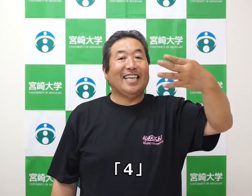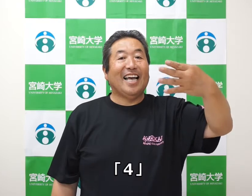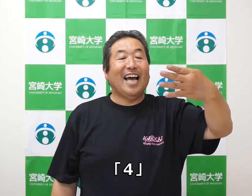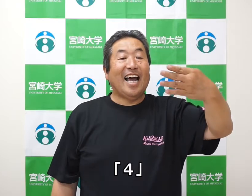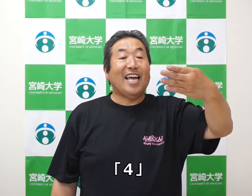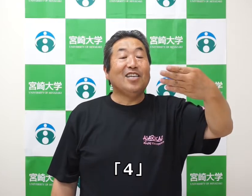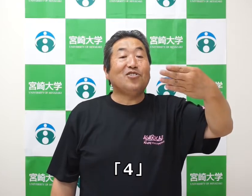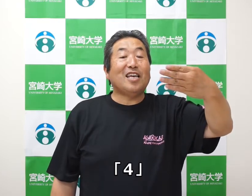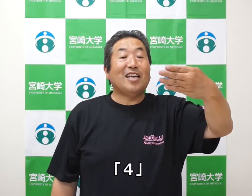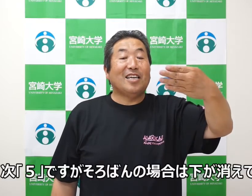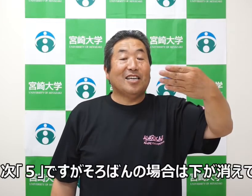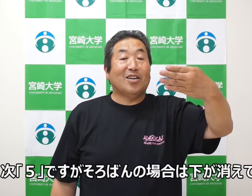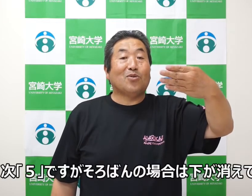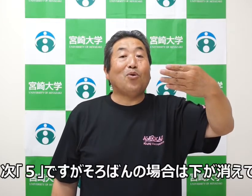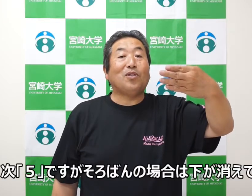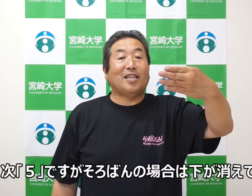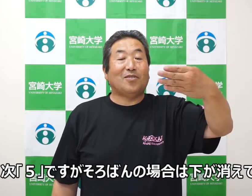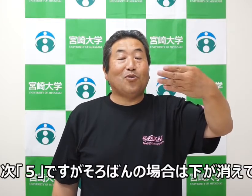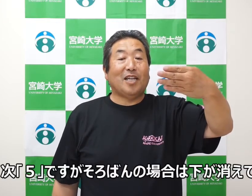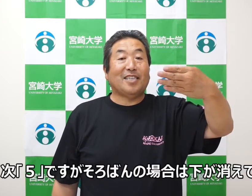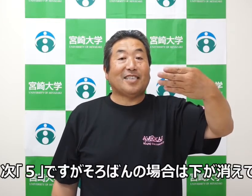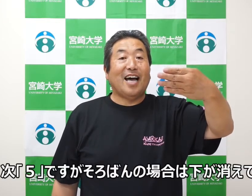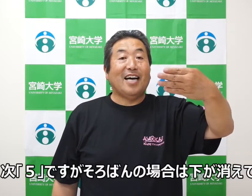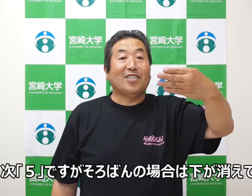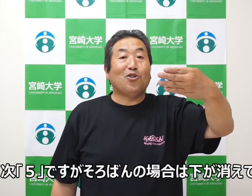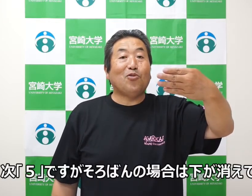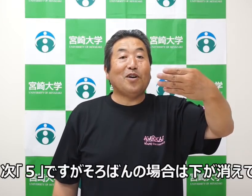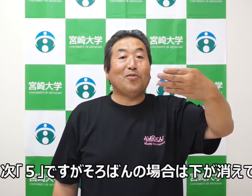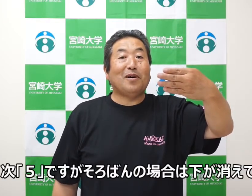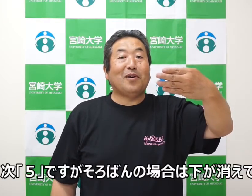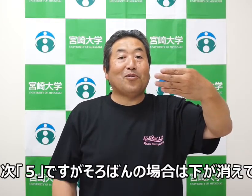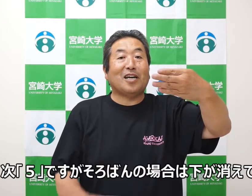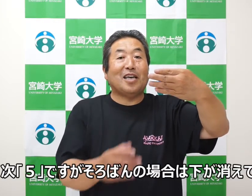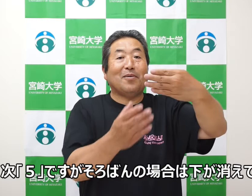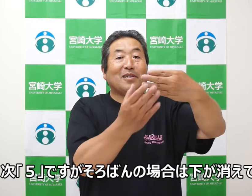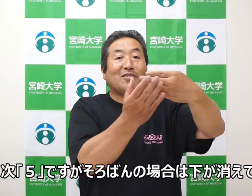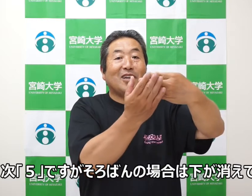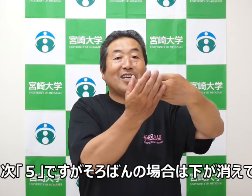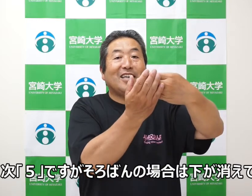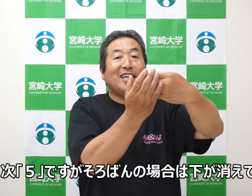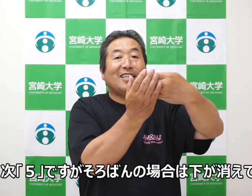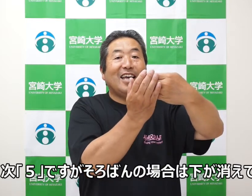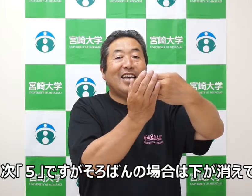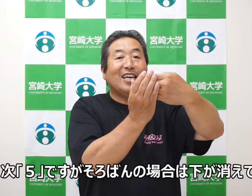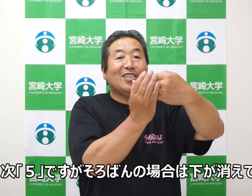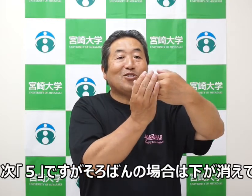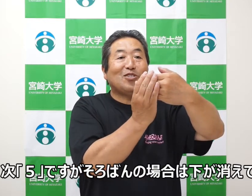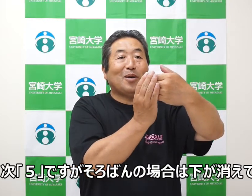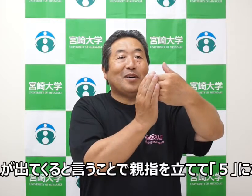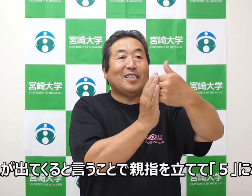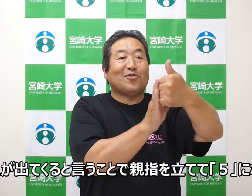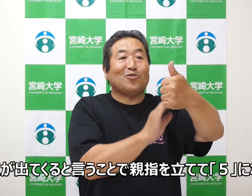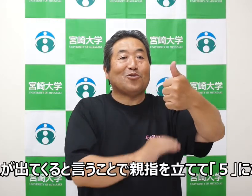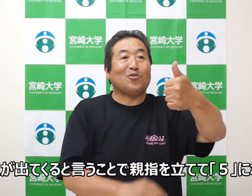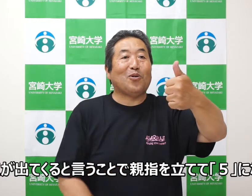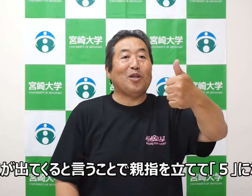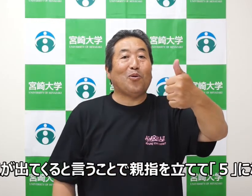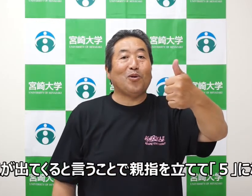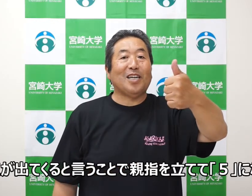1、2、3、4。はい、次。5なんですが、そろばんの場合はこれで消えますよね。消えて5つ玉が出てくるということで、これで5になります